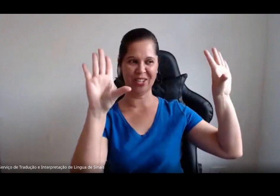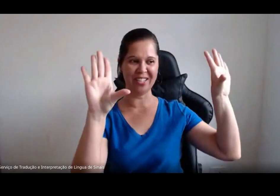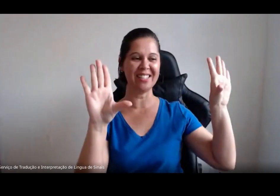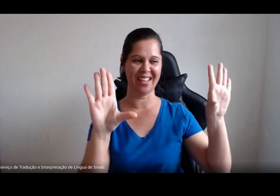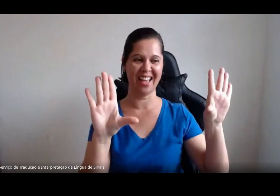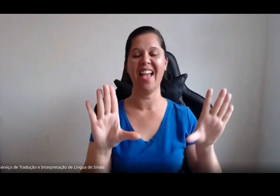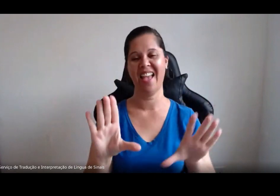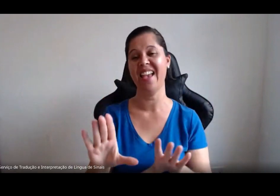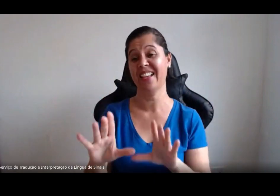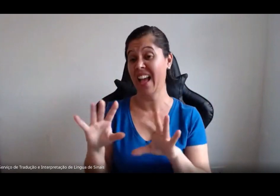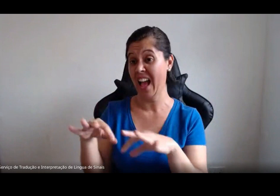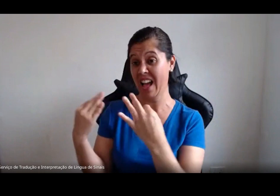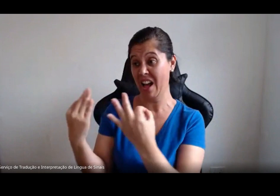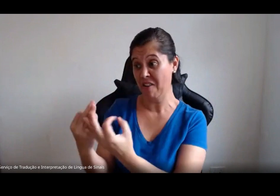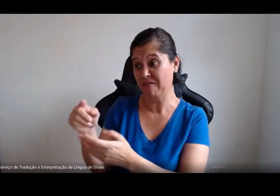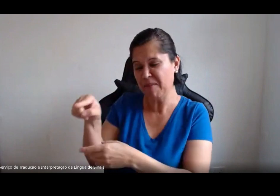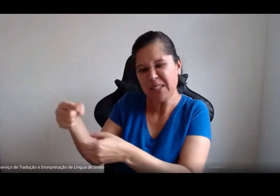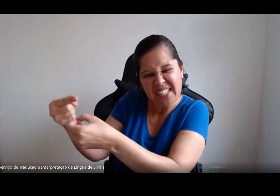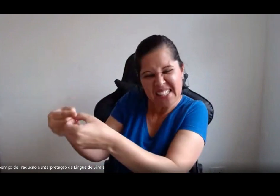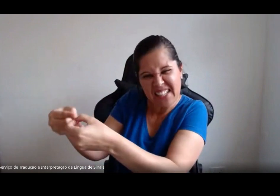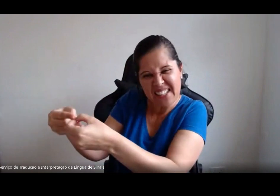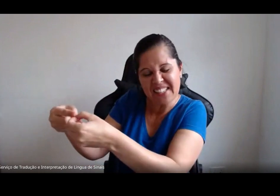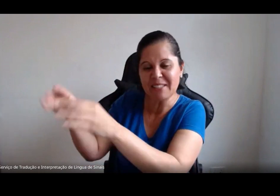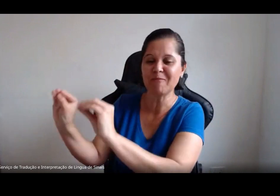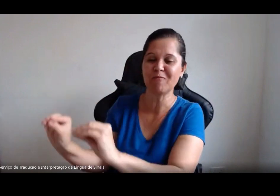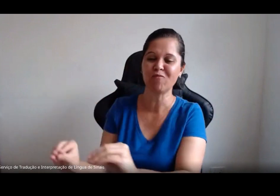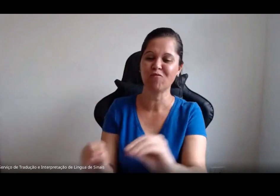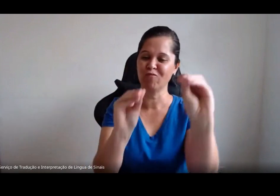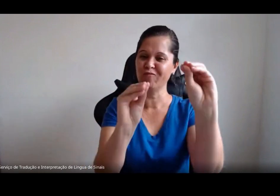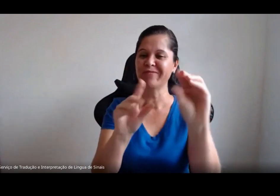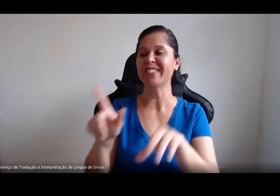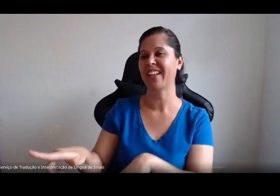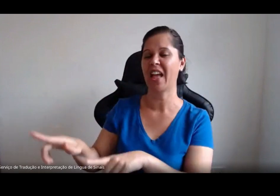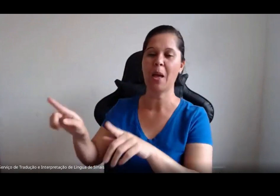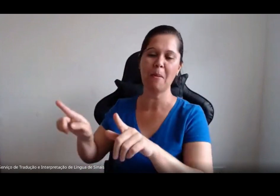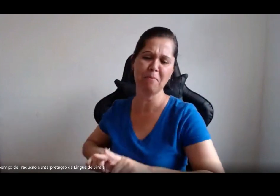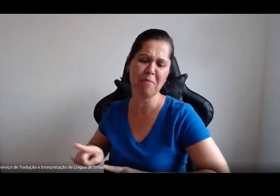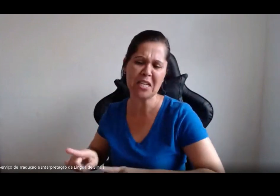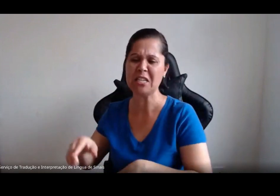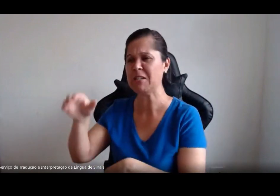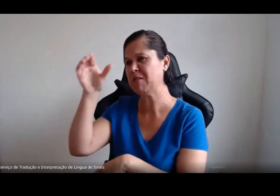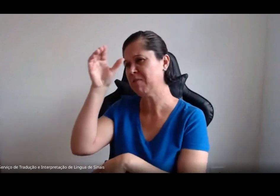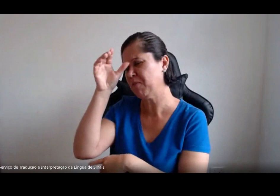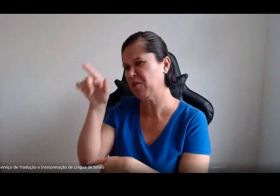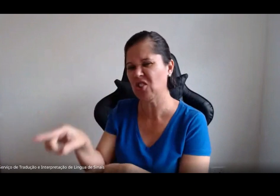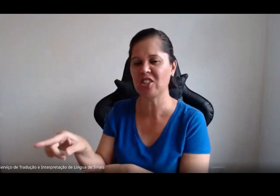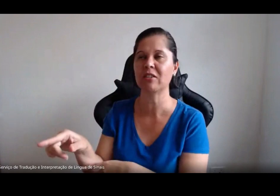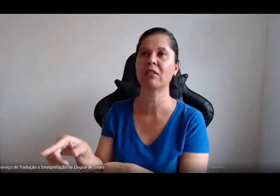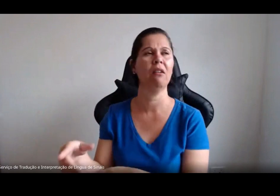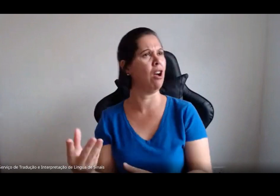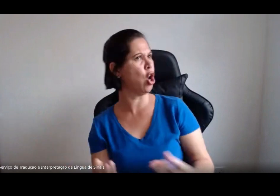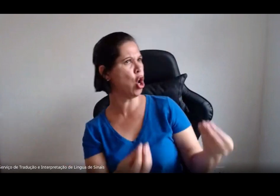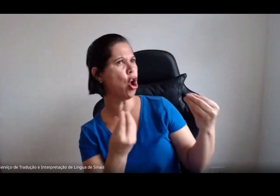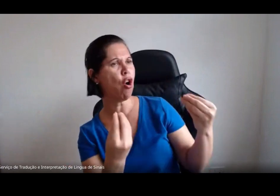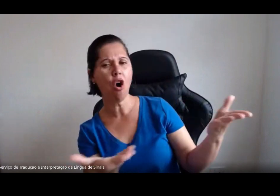para grande espanto dos familiares que moravam na cidadezinha, né? primos, tios, que começaram